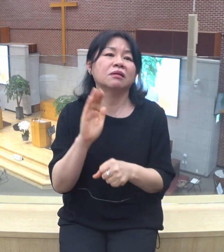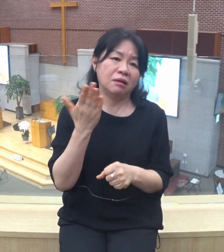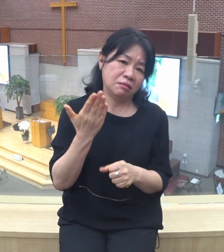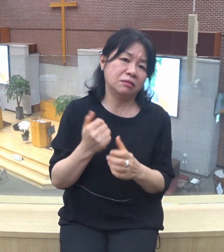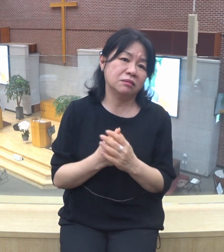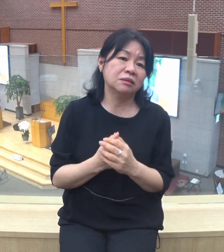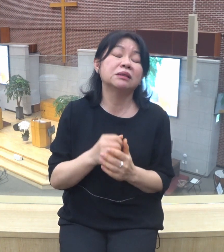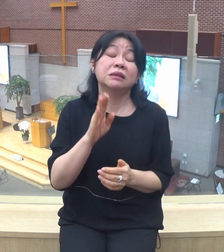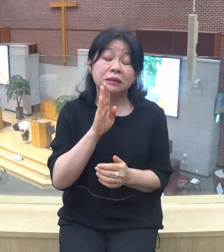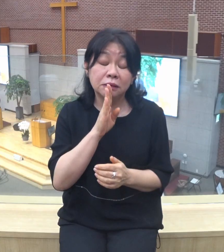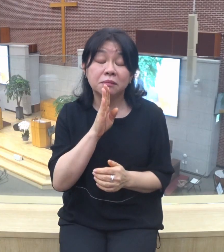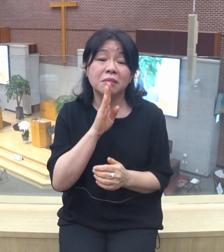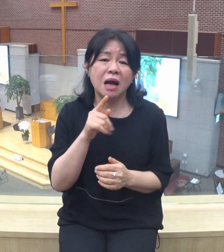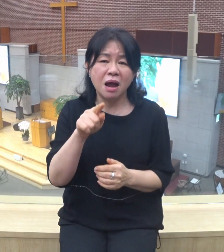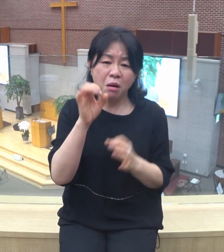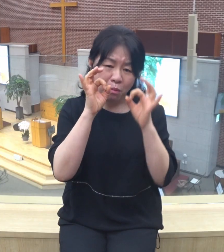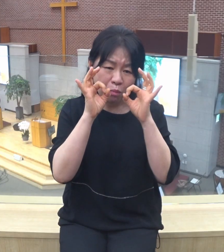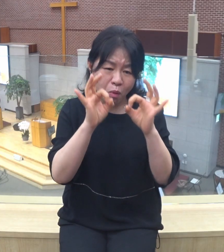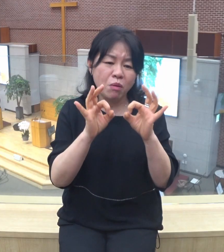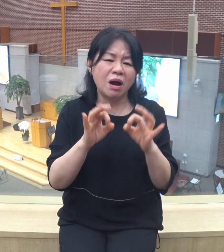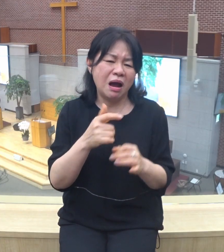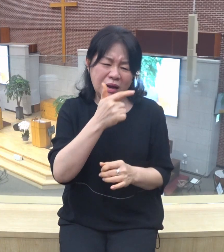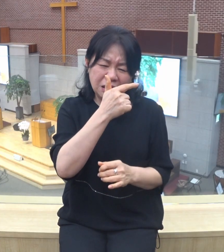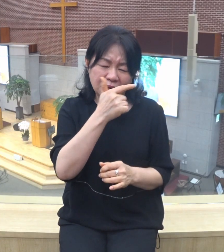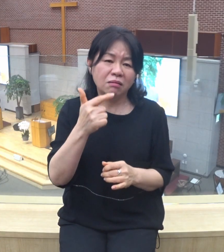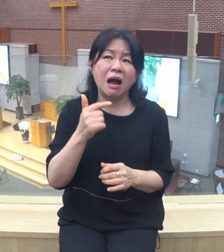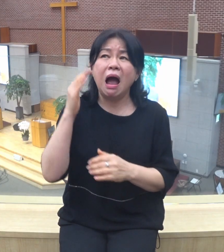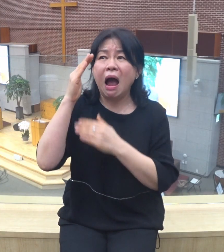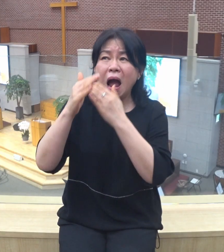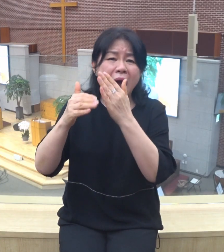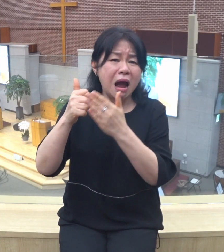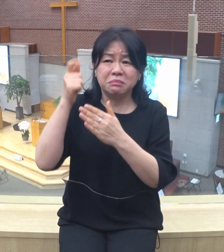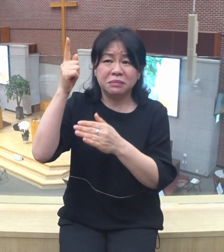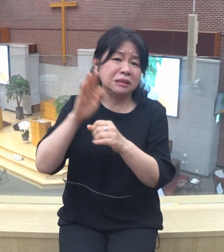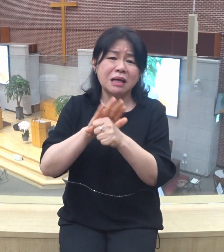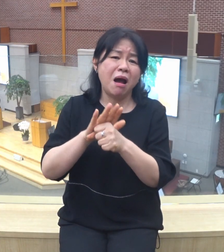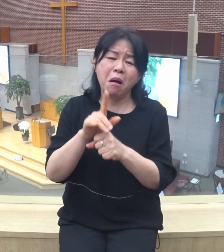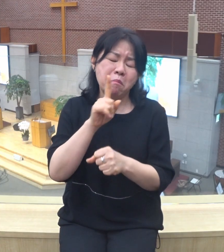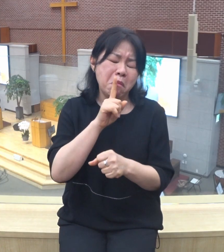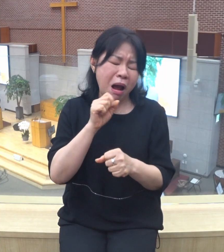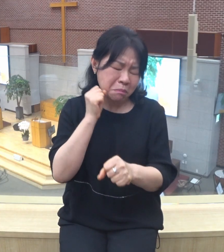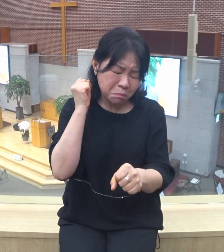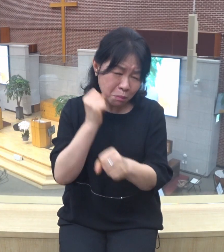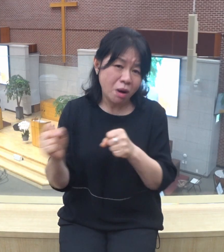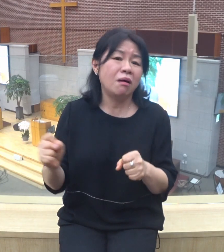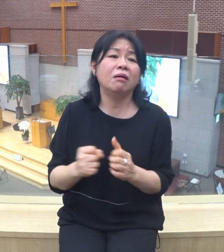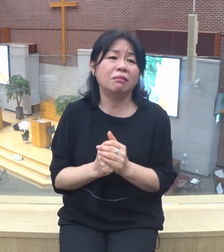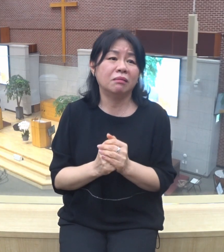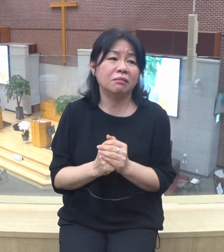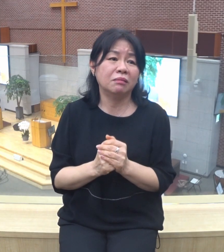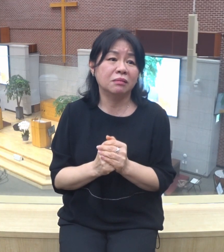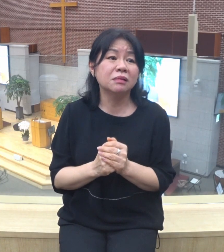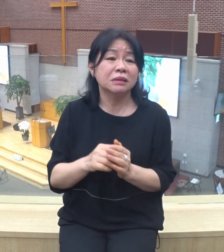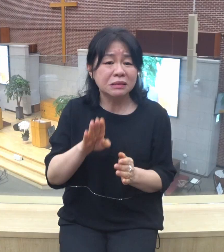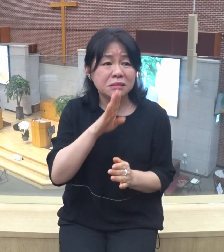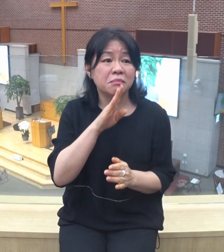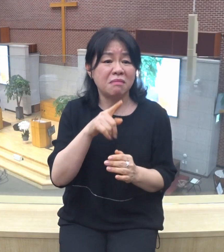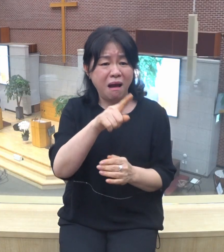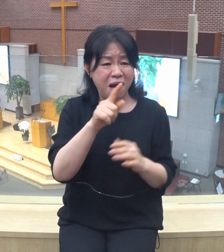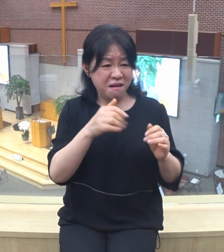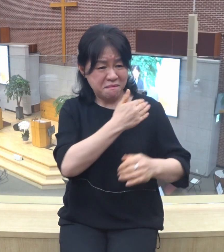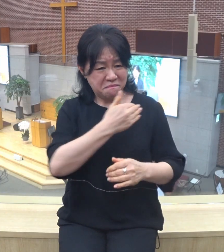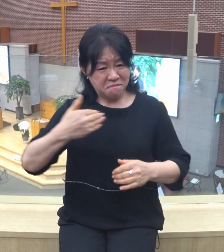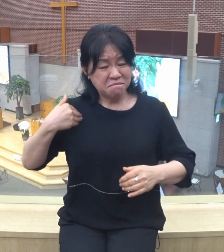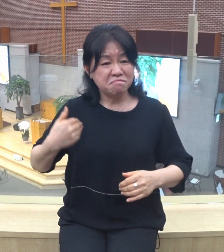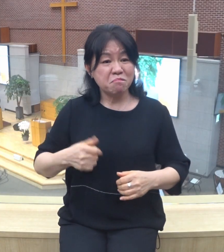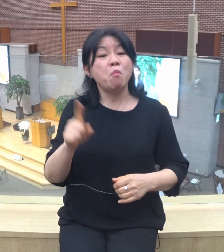없이 크다는 것을 경험했습니다. 말도 안 되게 죄를 짓고 있으면서 회개하지도 않고 고개를 쳐들고